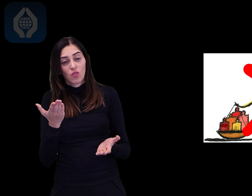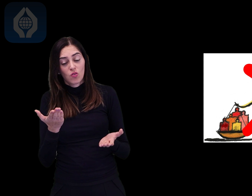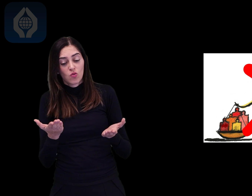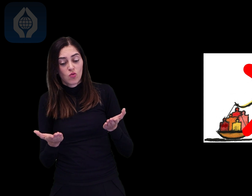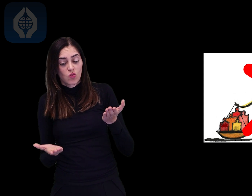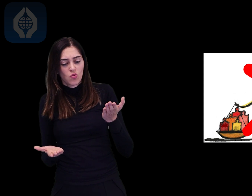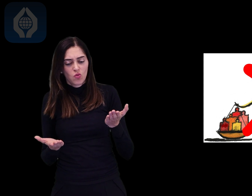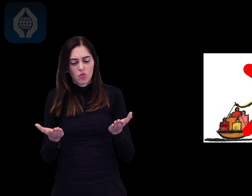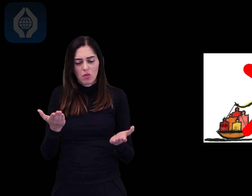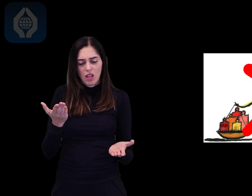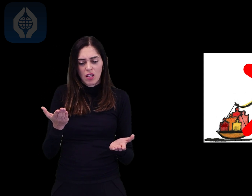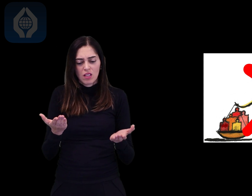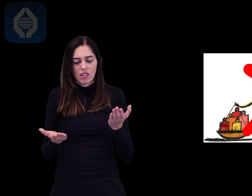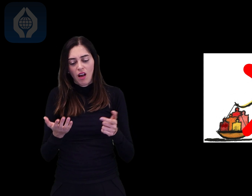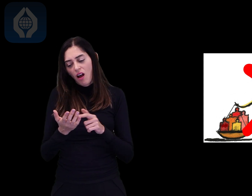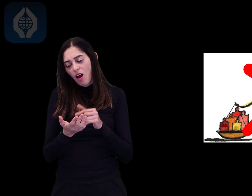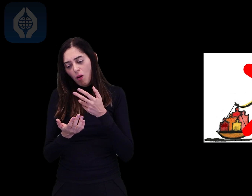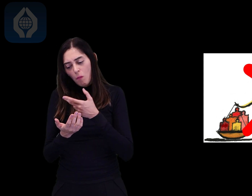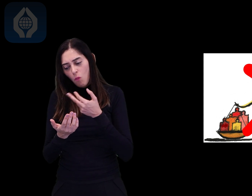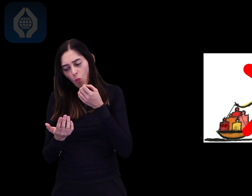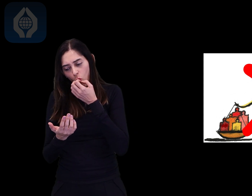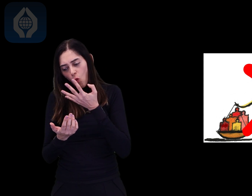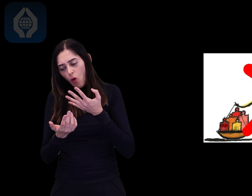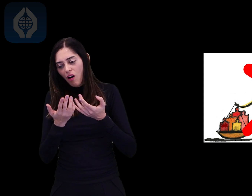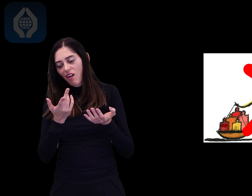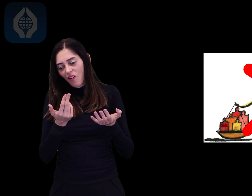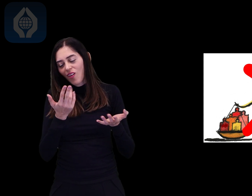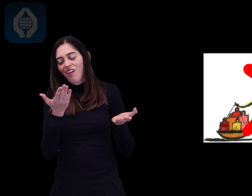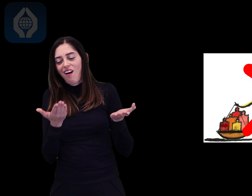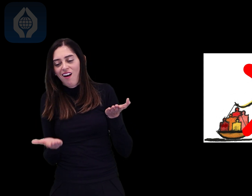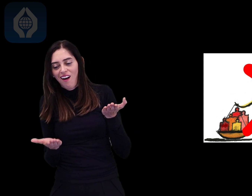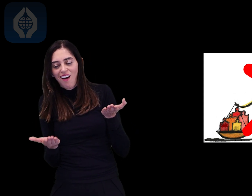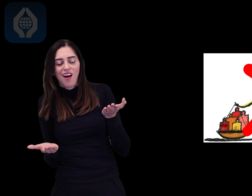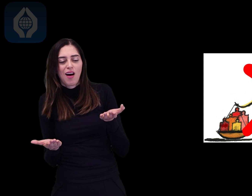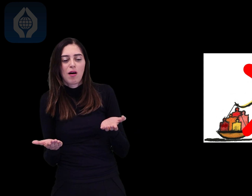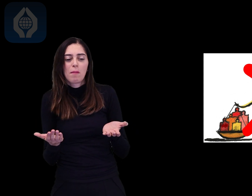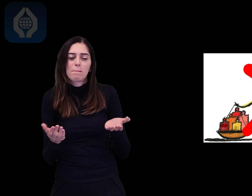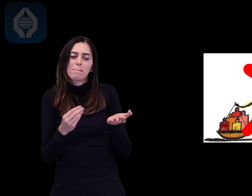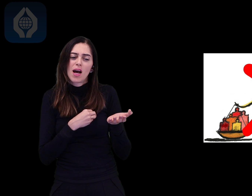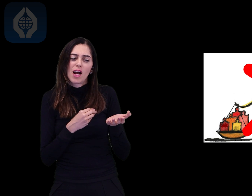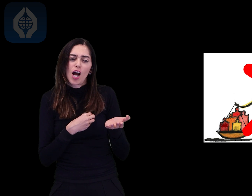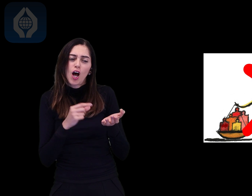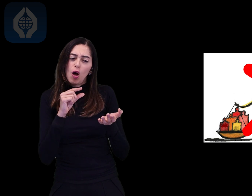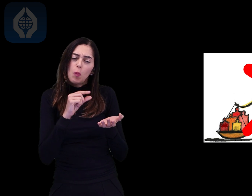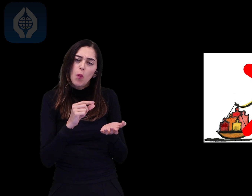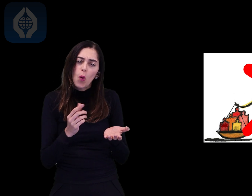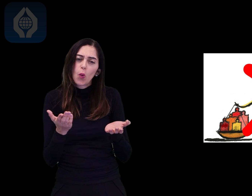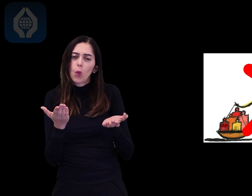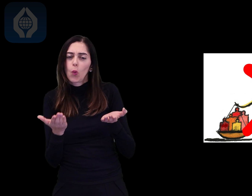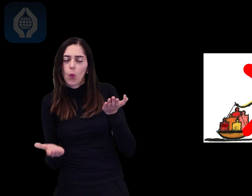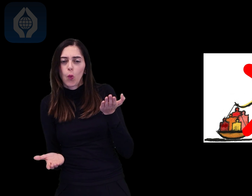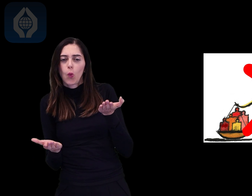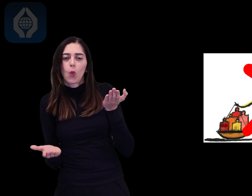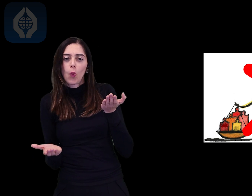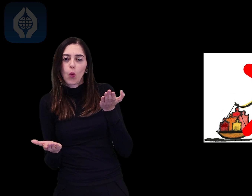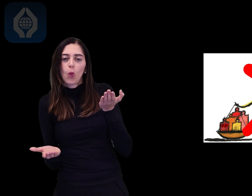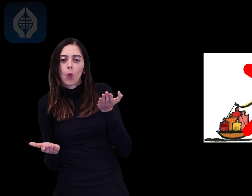Frequentemente ouvimos que Deus usará uma balança e que se fizermos boas obras, essas pesarão mais do que nossos pecados.